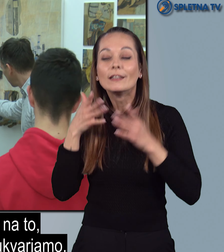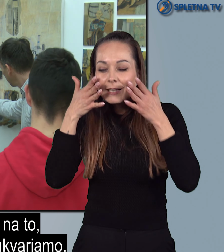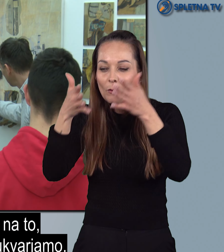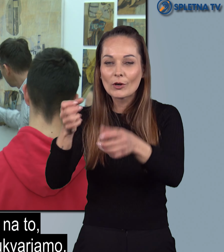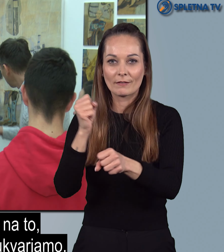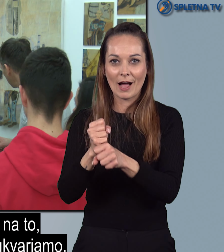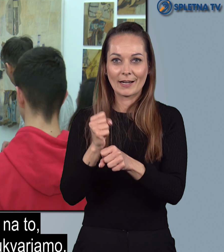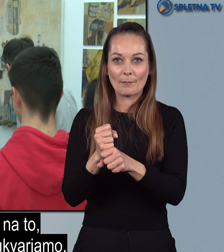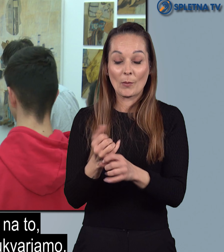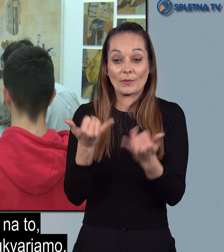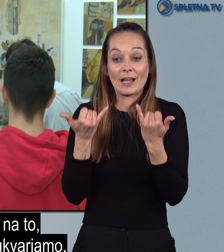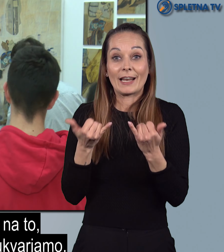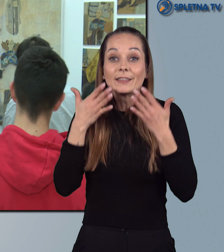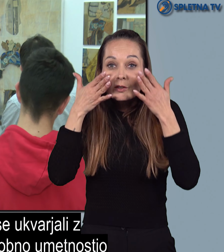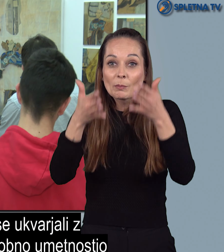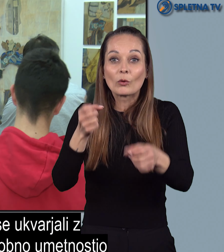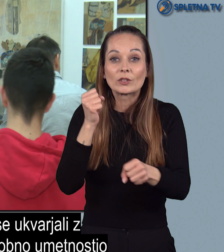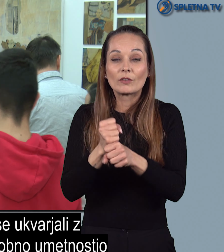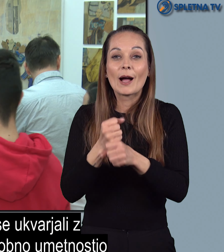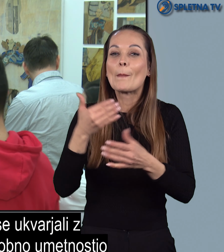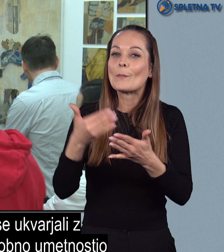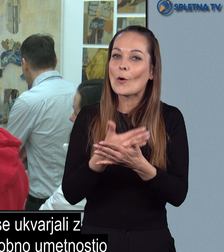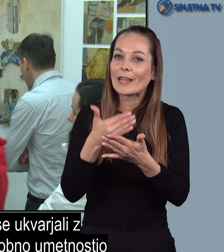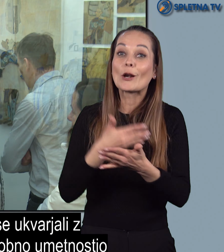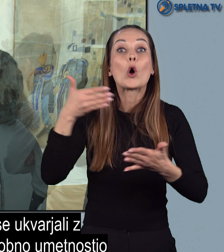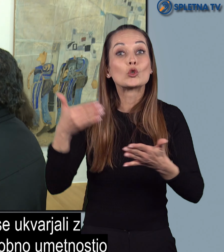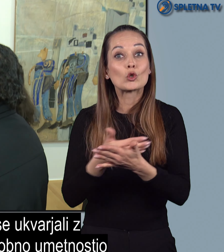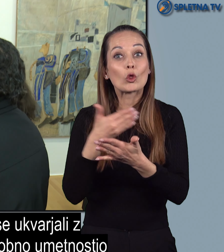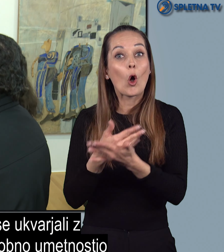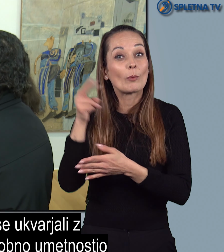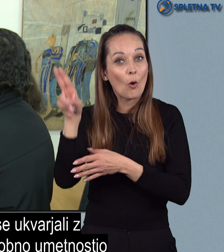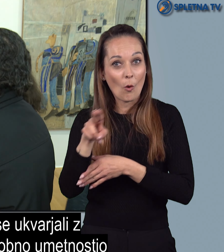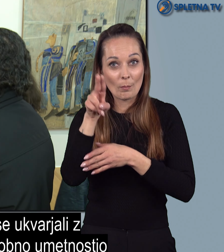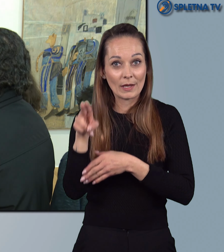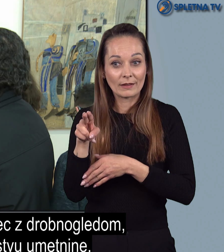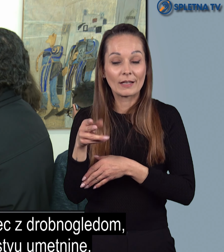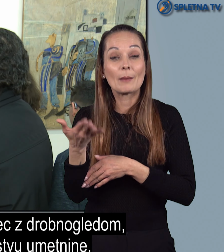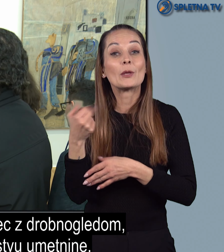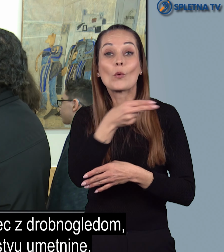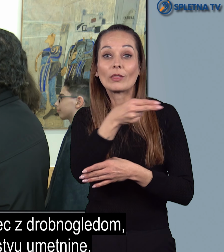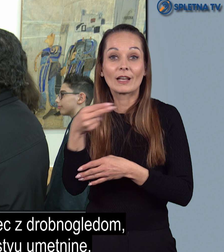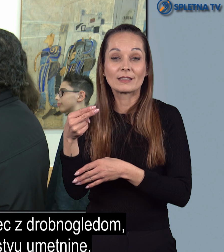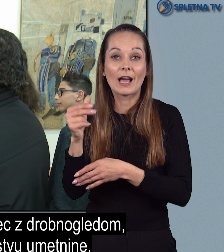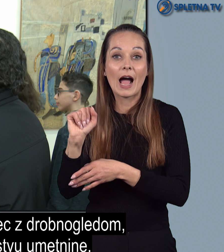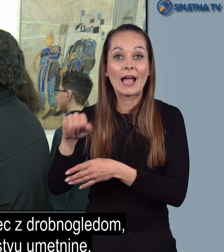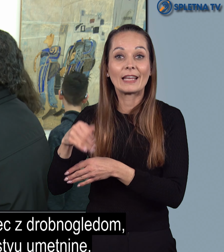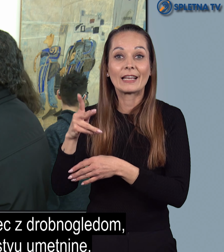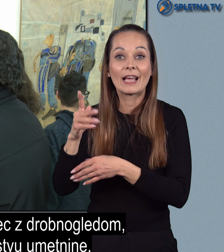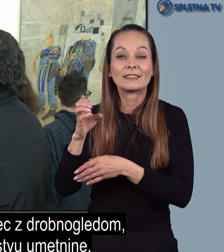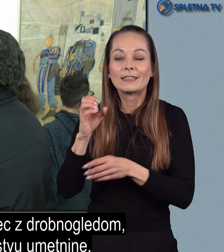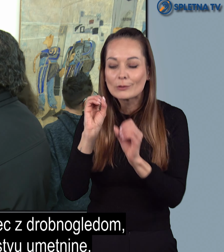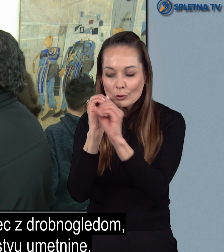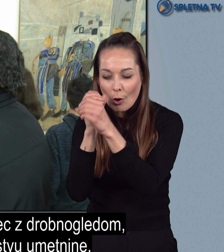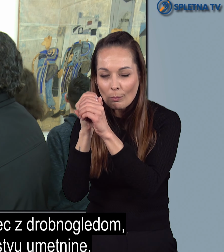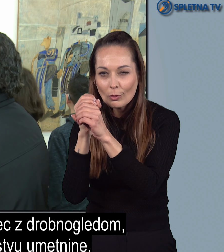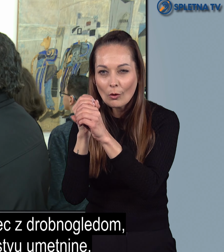na to, s čim se ukvarjamo. Letos smo se ukvarjali z moderno in sodobno umetnostjo in je bil naslov Ajkec